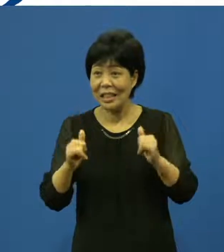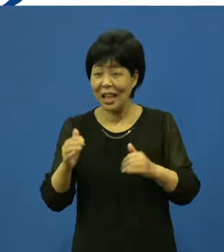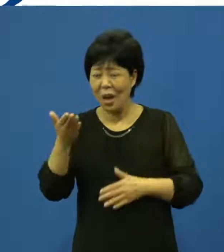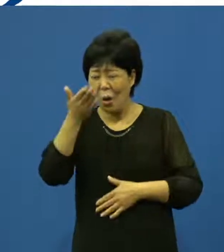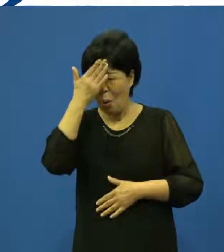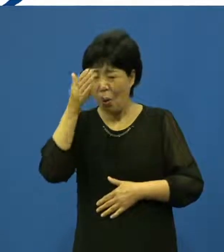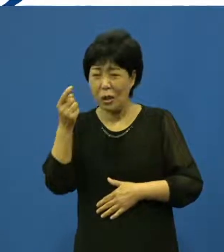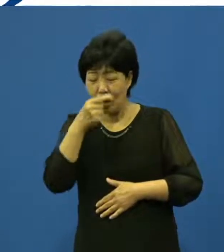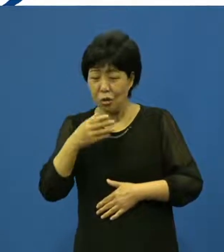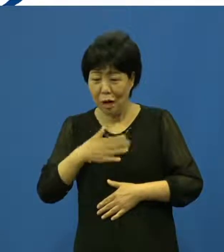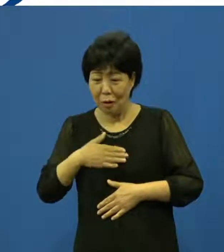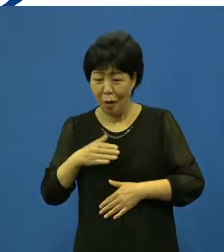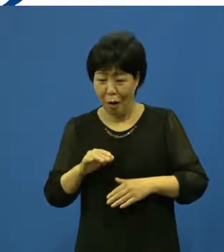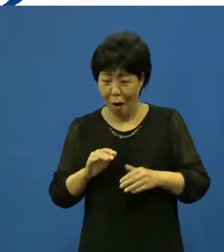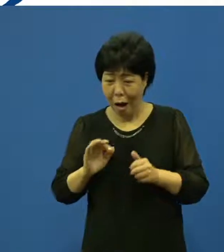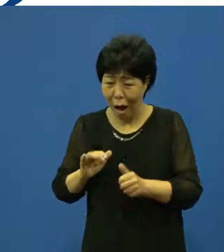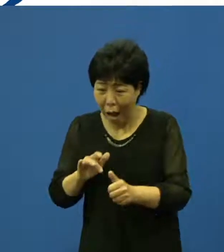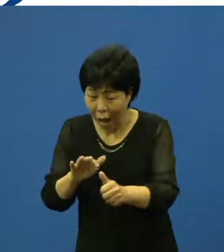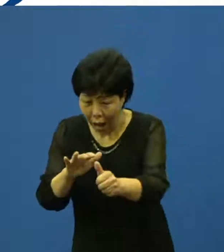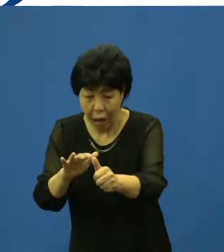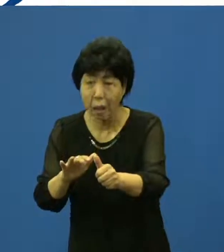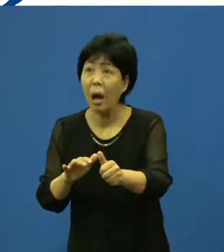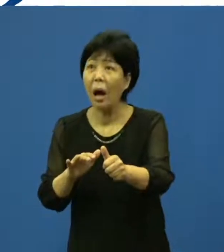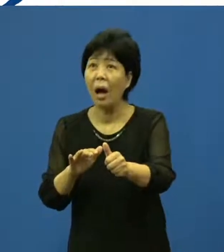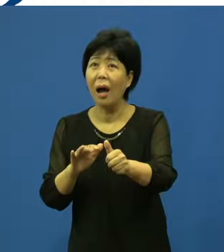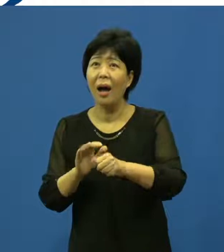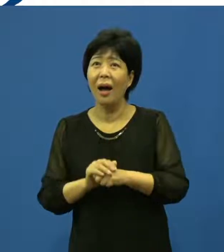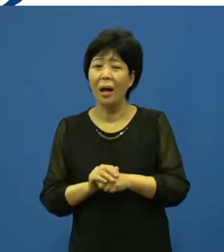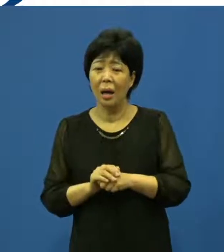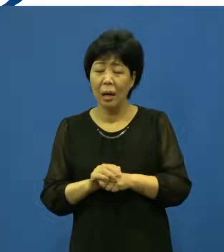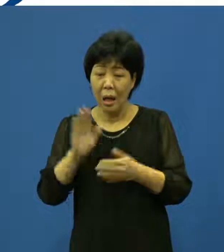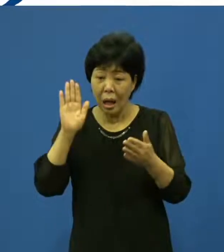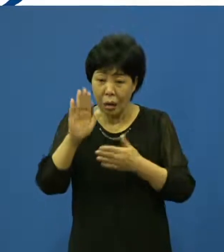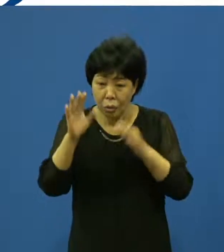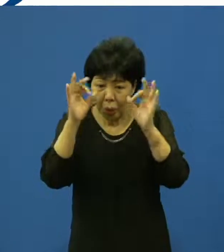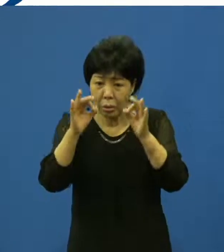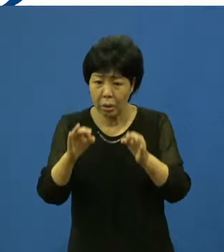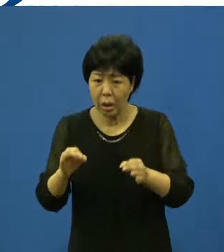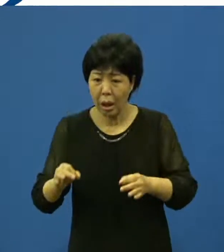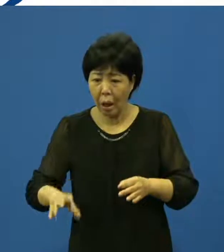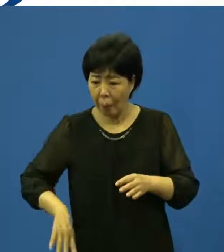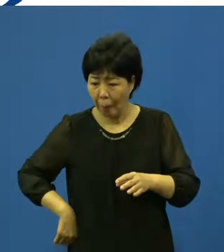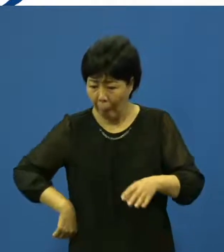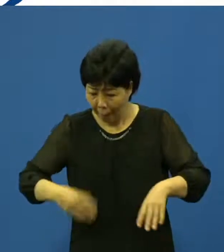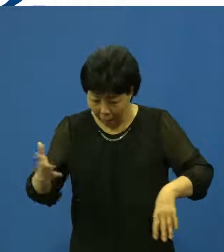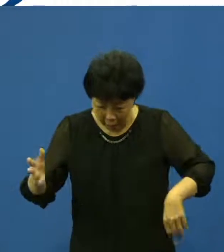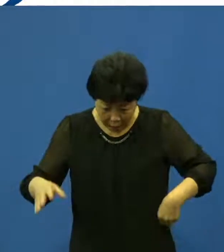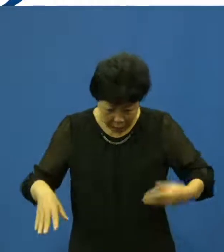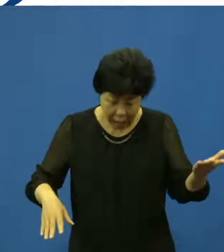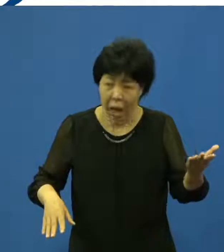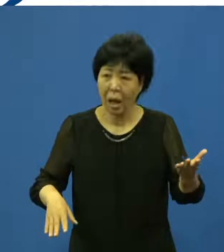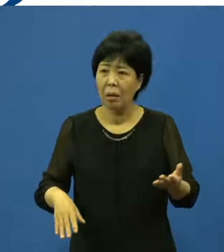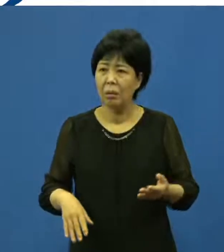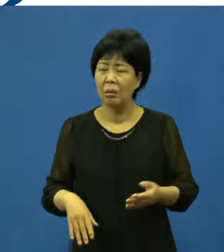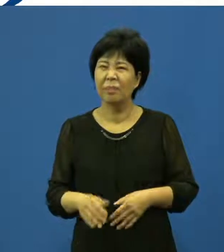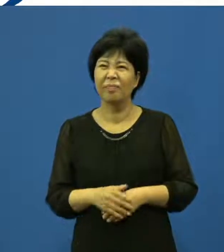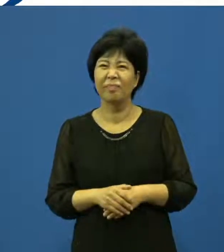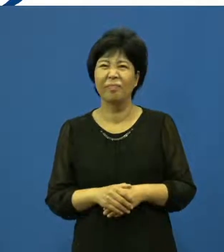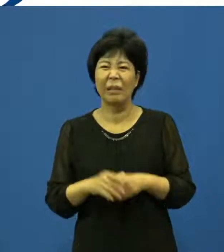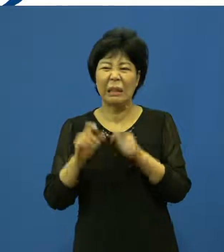뭐도 주고 이랬다가 막 버스 타고 가셨다가 나중에 돈 다 털리고 와요. 사기꾼들 이러면